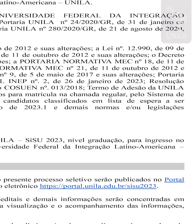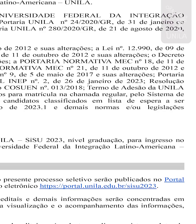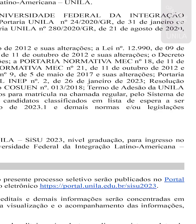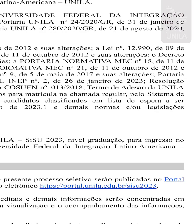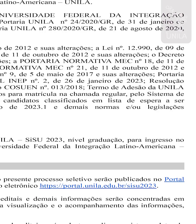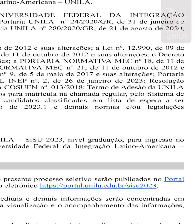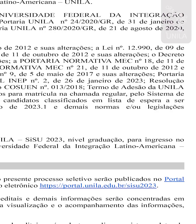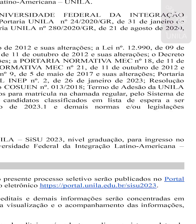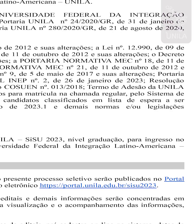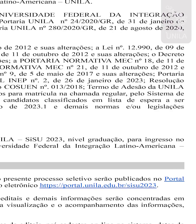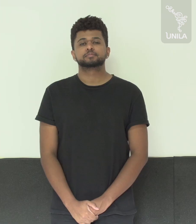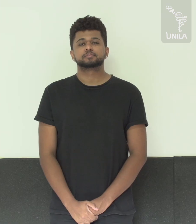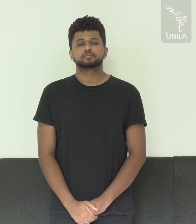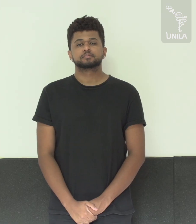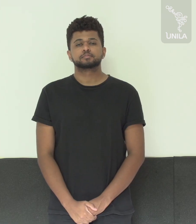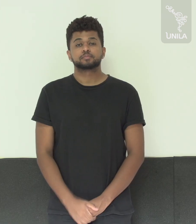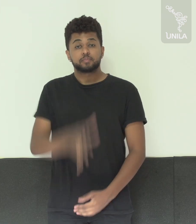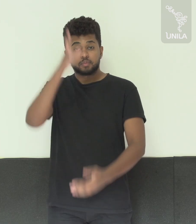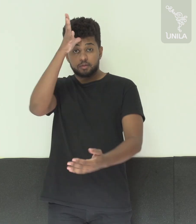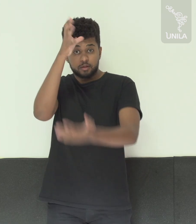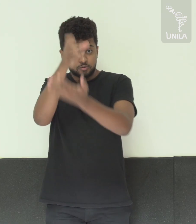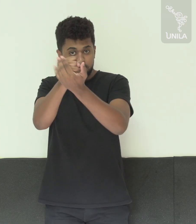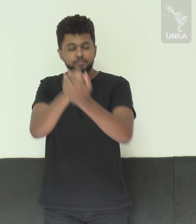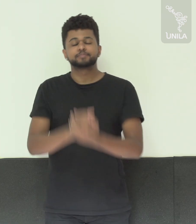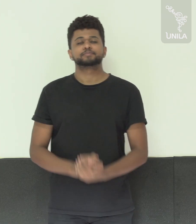legislações complementares. Resolve